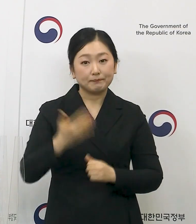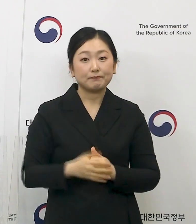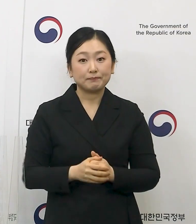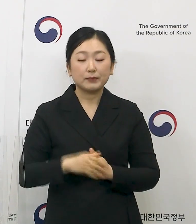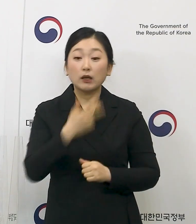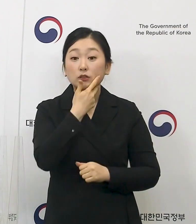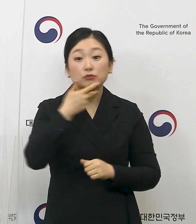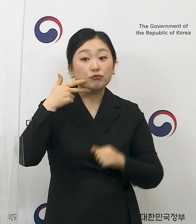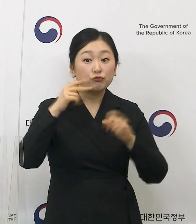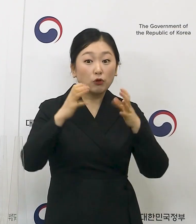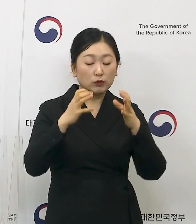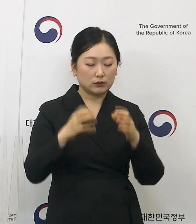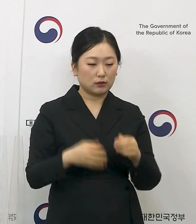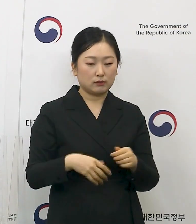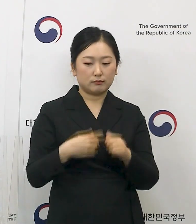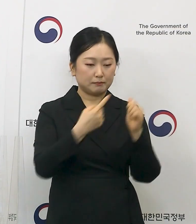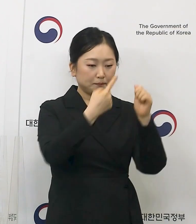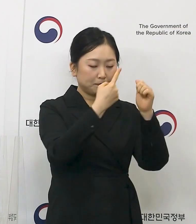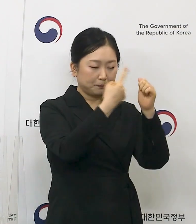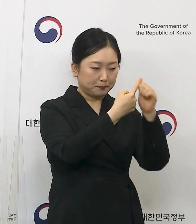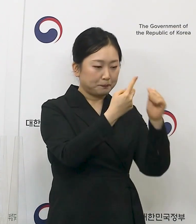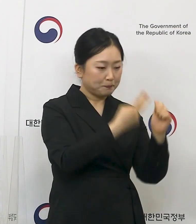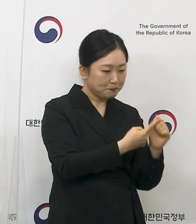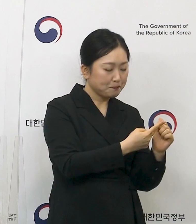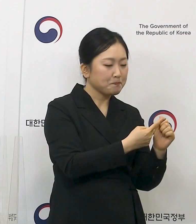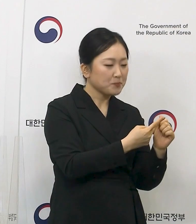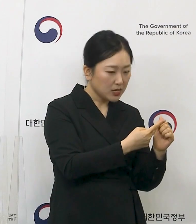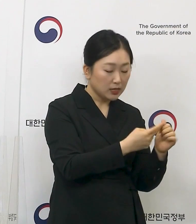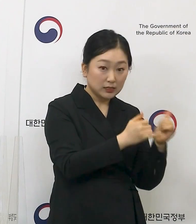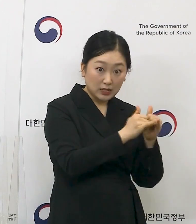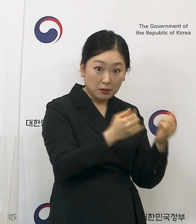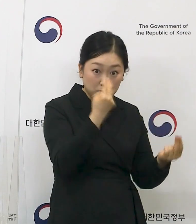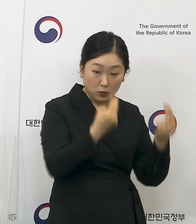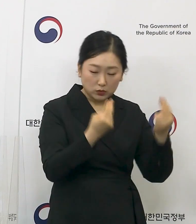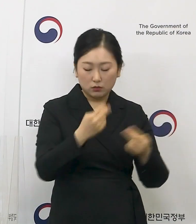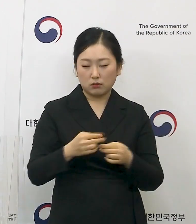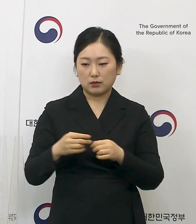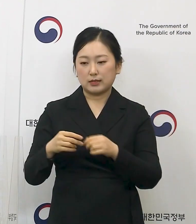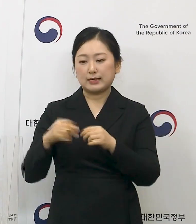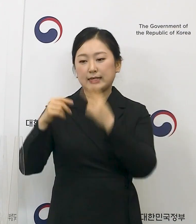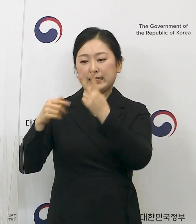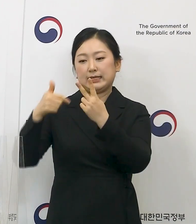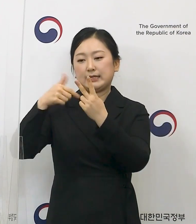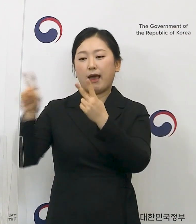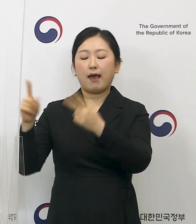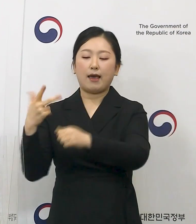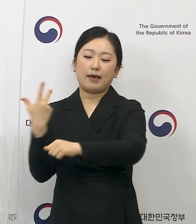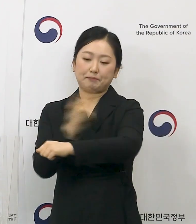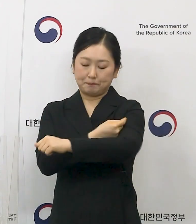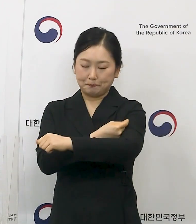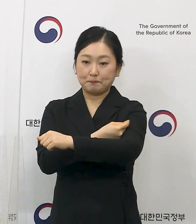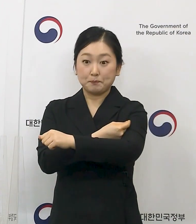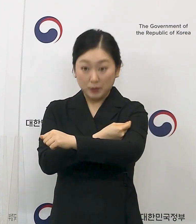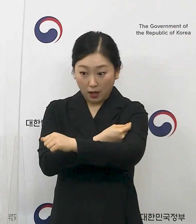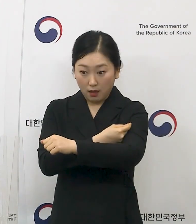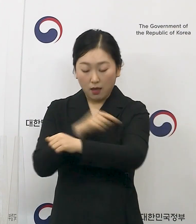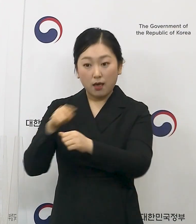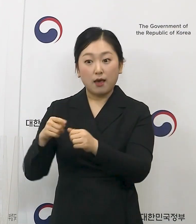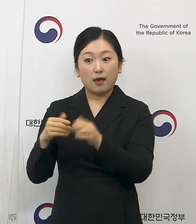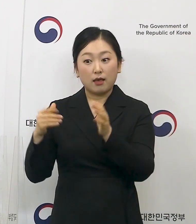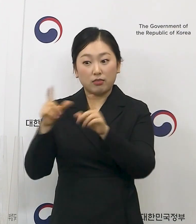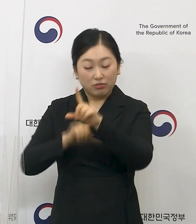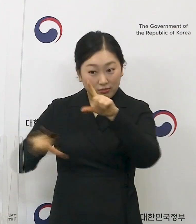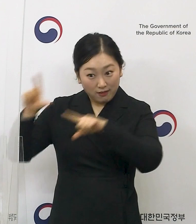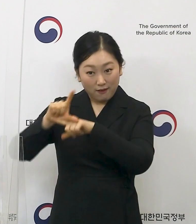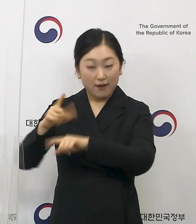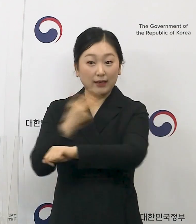영국에서도 2회 기본 백신만을 접종한 그룹에 비해서 이가 백신을 추가 접종한 그룹에서 57%의